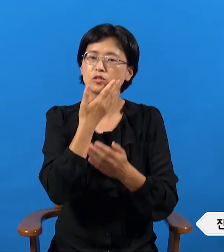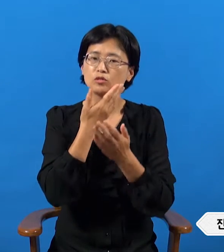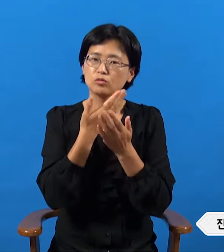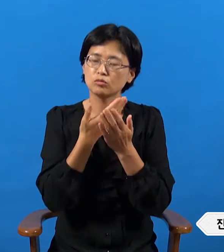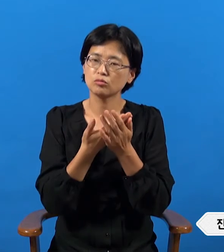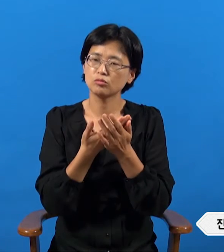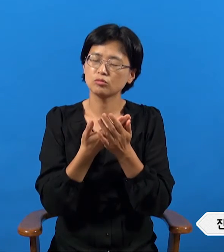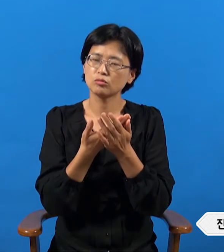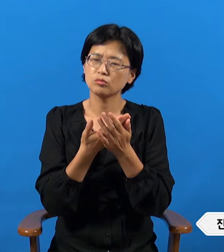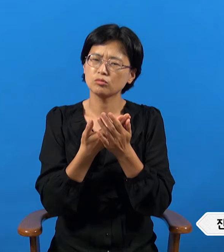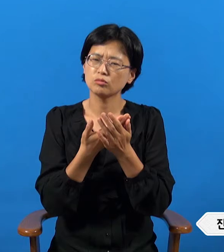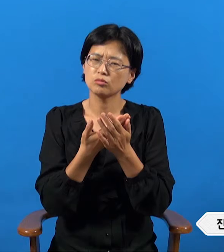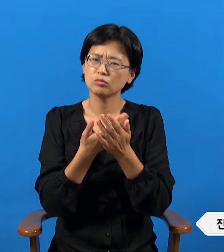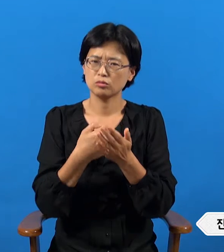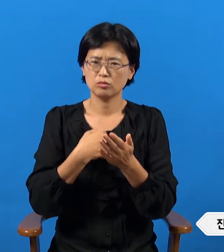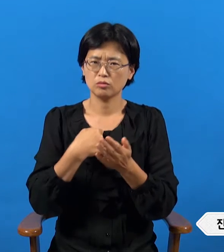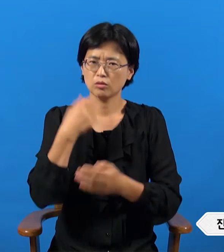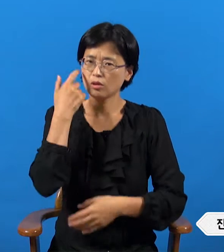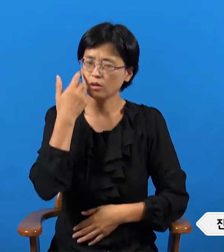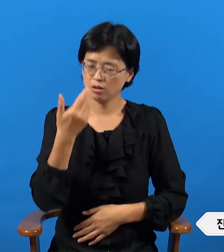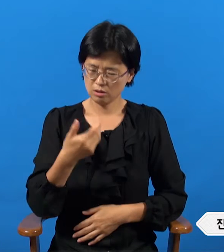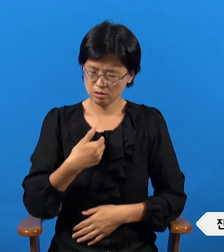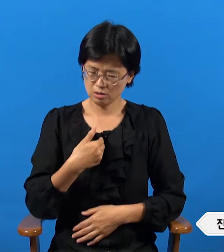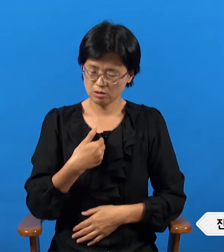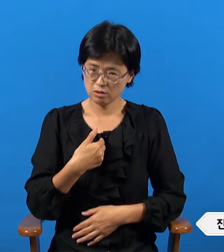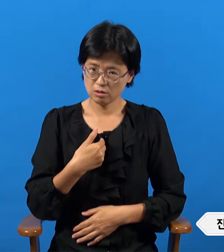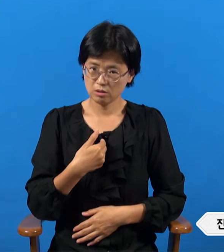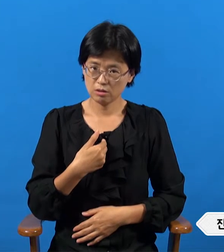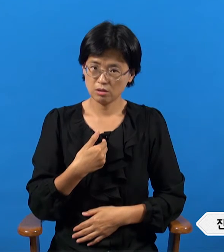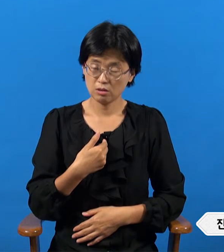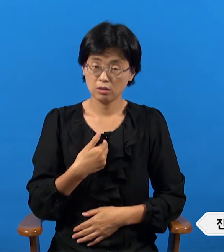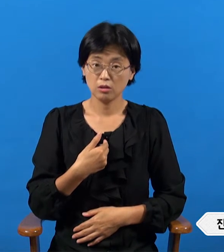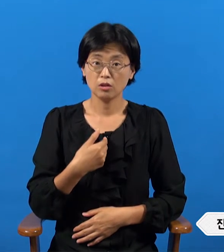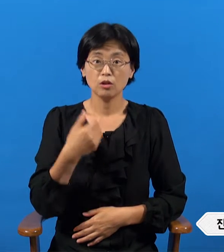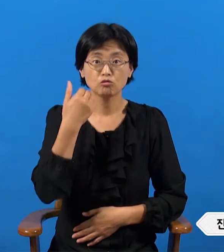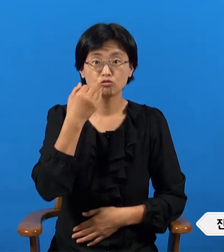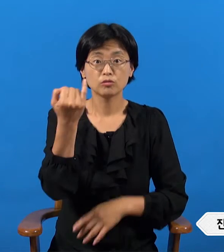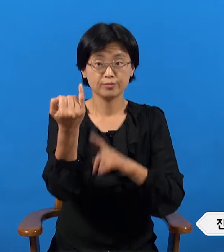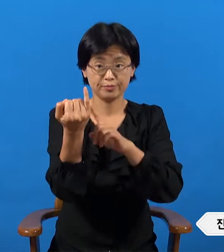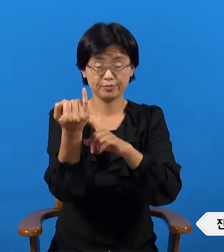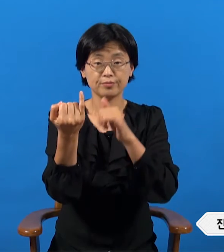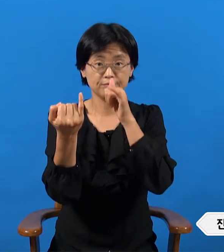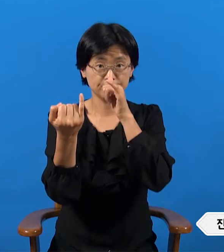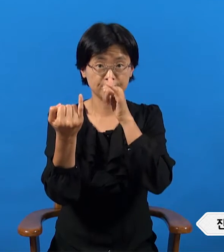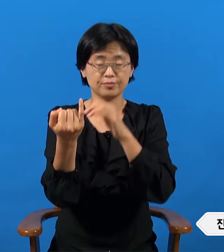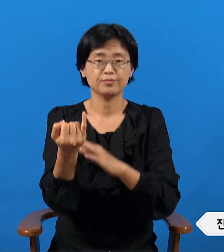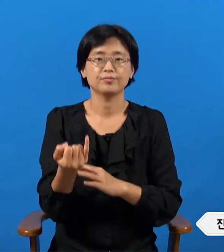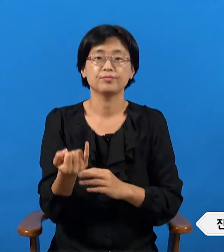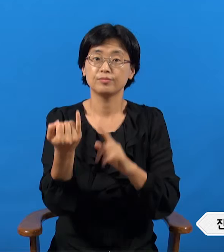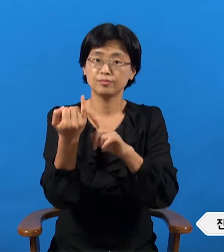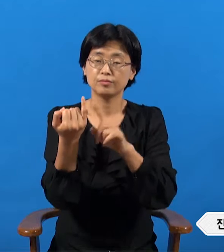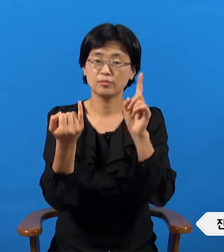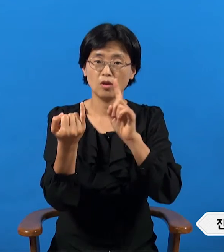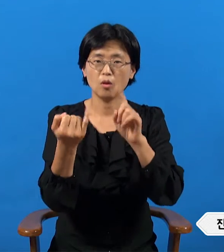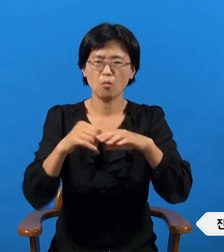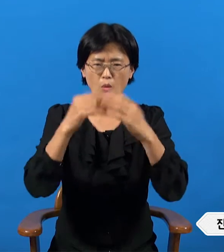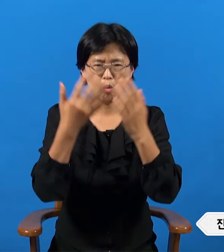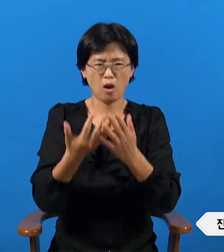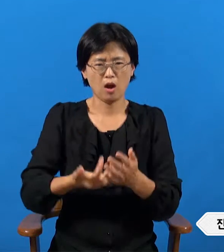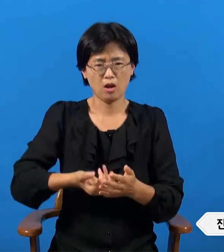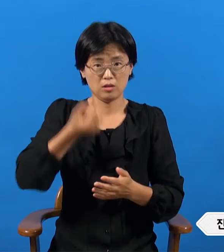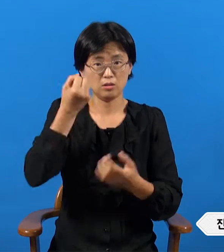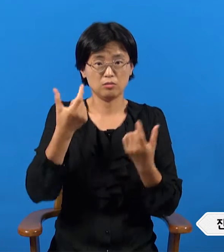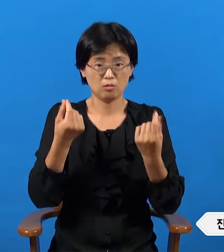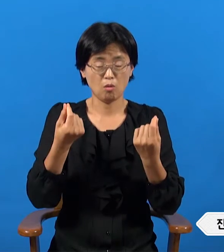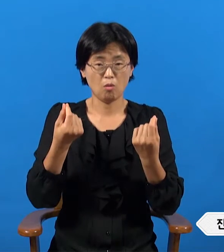나는 정말 소중한 존재인가? 한 자매가 있었습니다. 그 자매는 모든